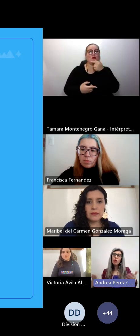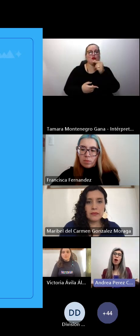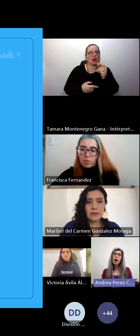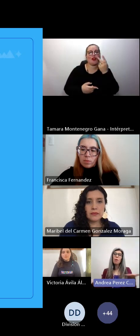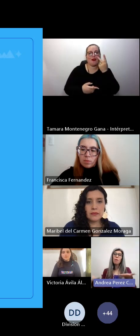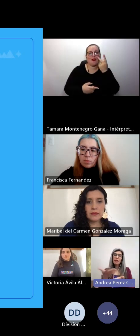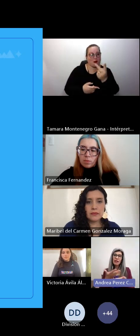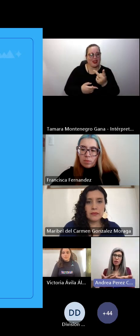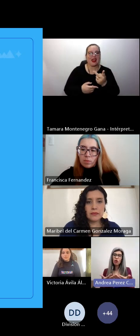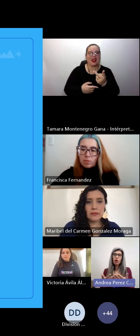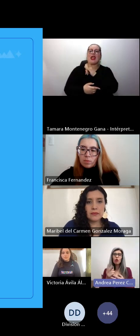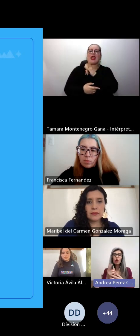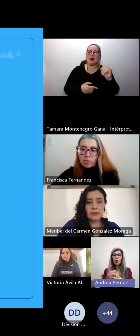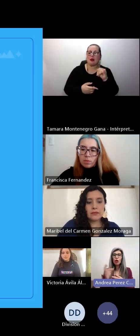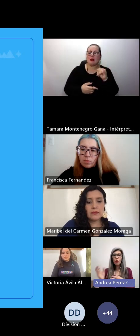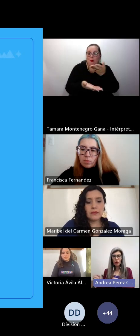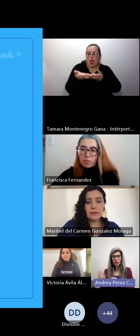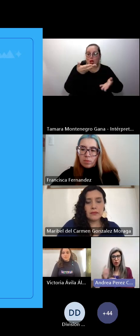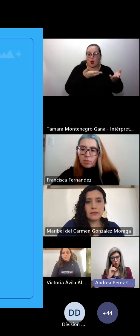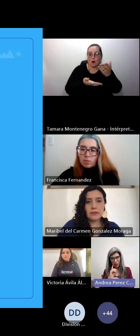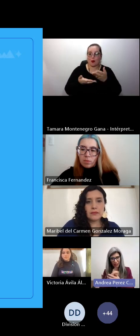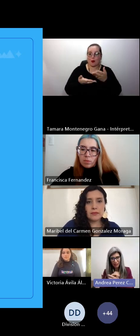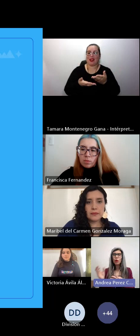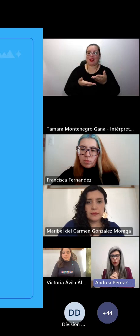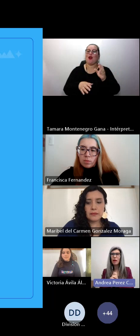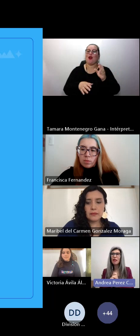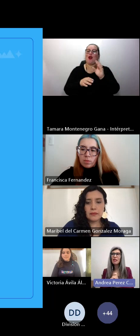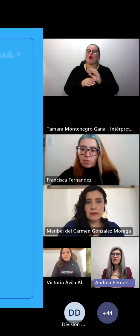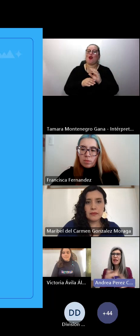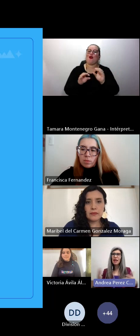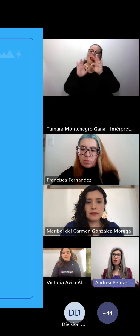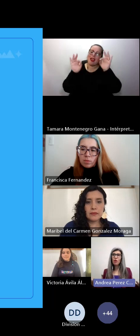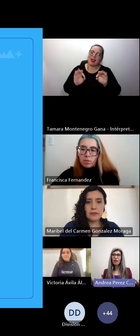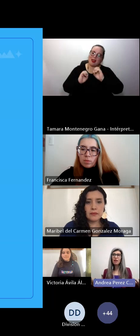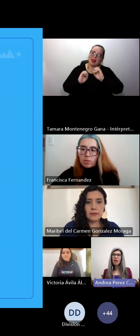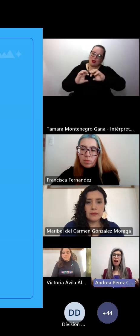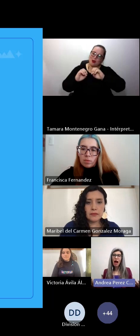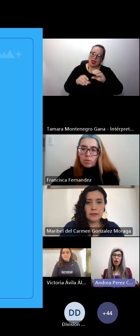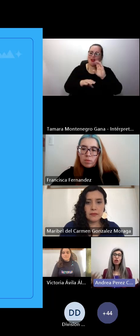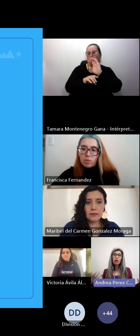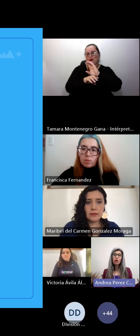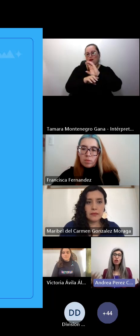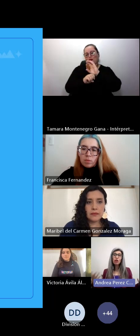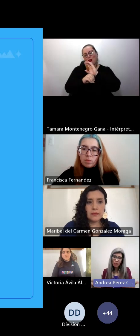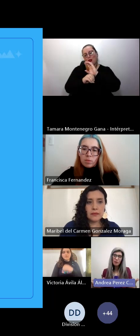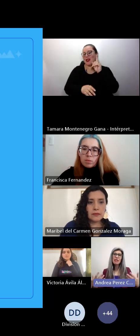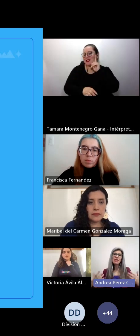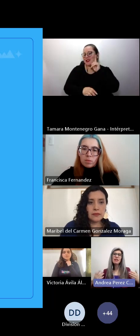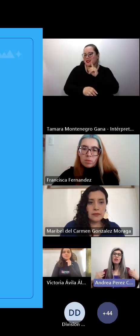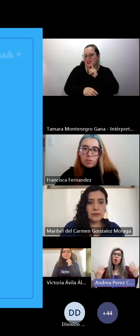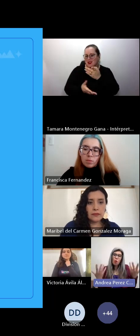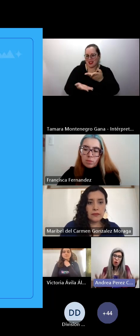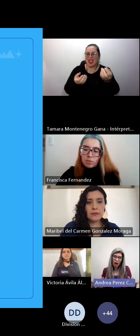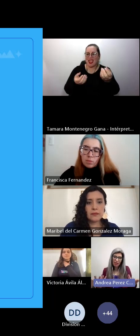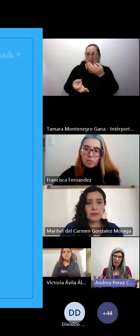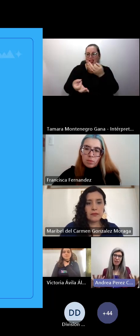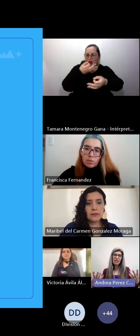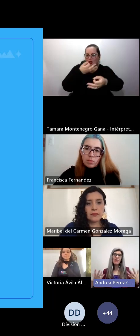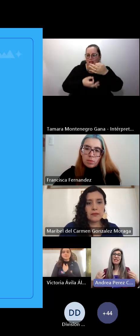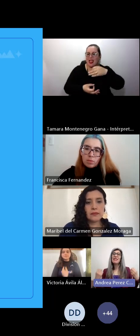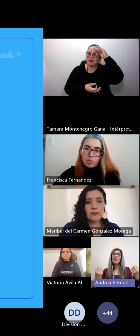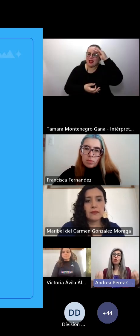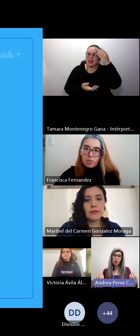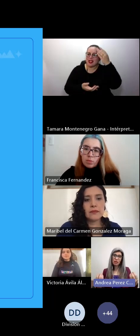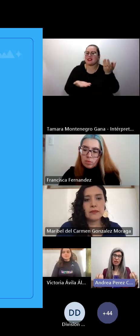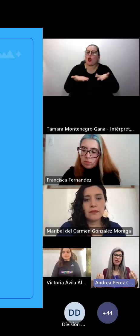y luego vamos a compartir con dos educadoras sordas de nuestro país que nos van a contar sus experiencias, cómo lo hacen